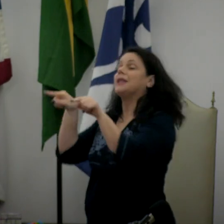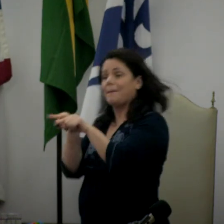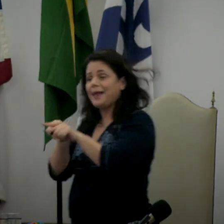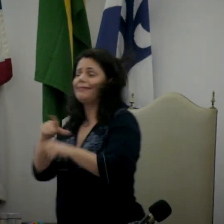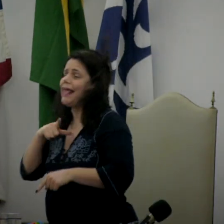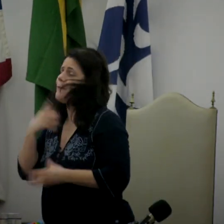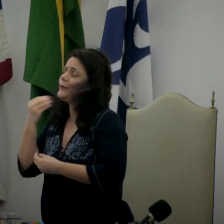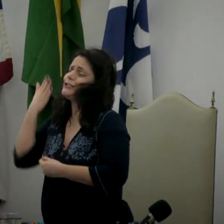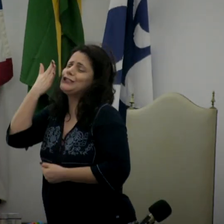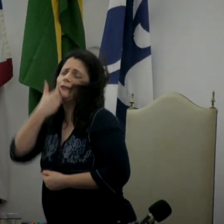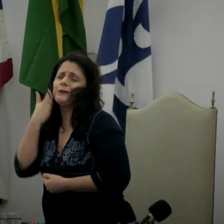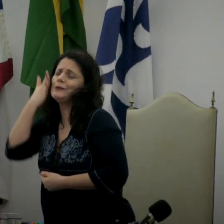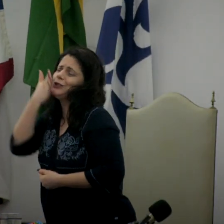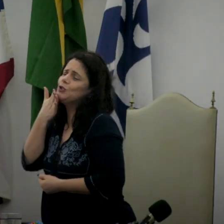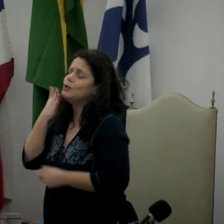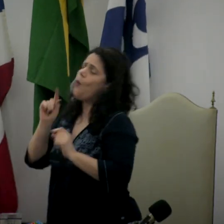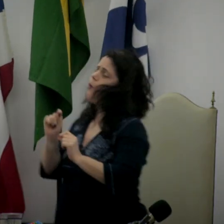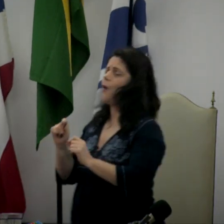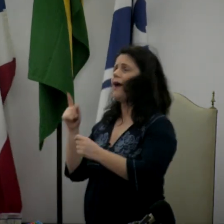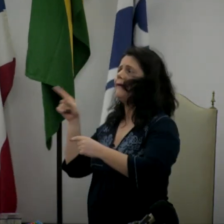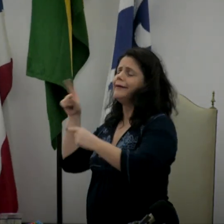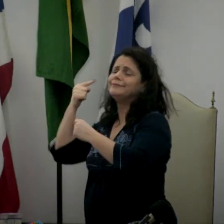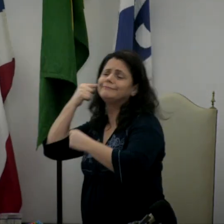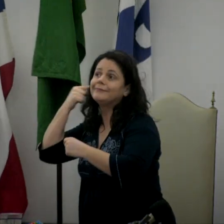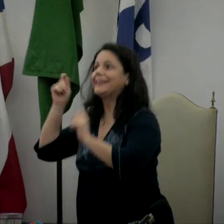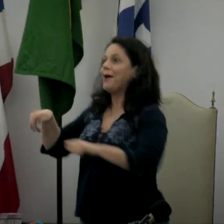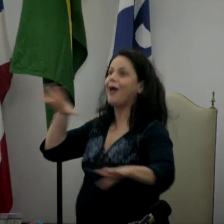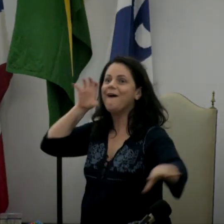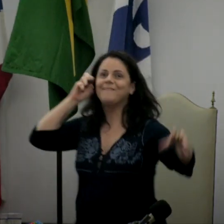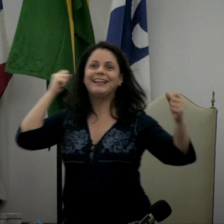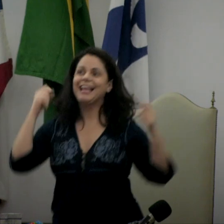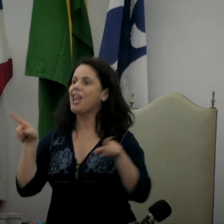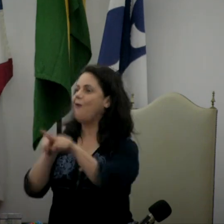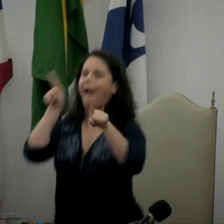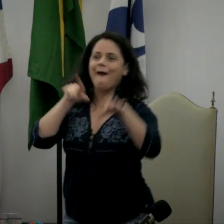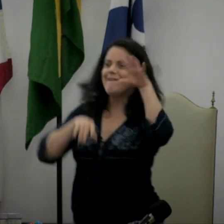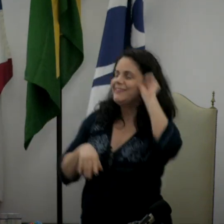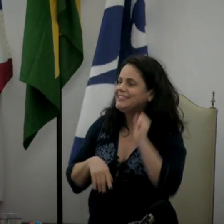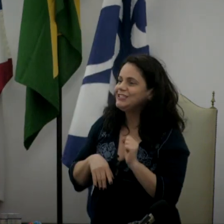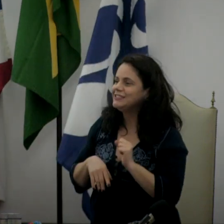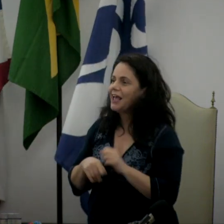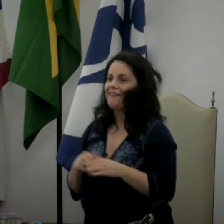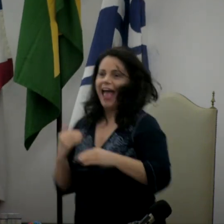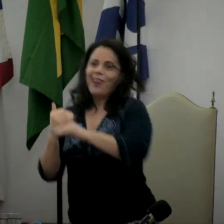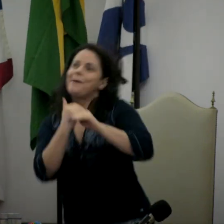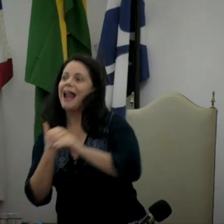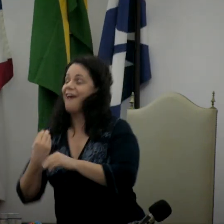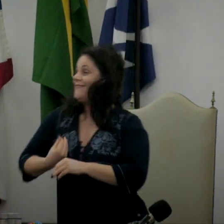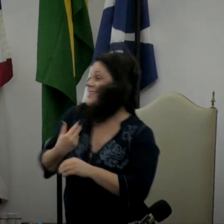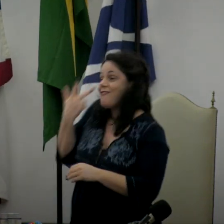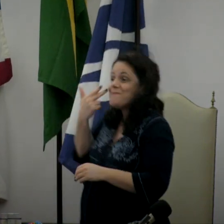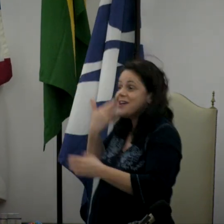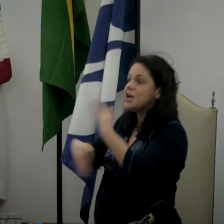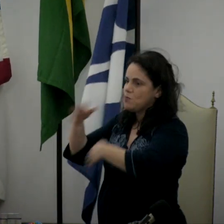Então, nessa área também existem muitos discursos que falam assim, nossa, nós vamos transformar o